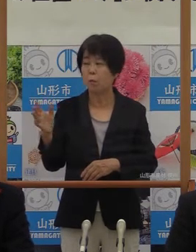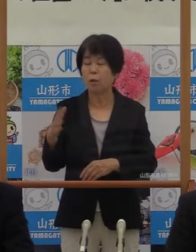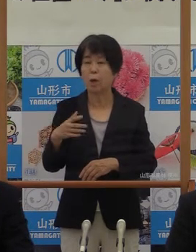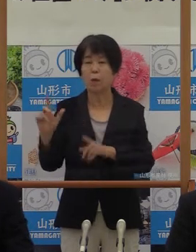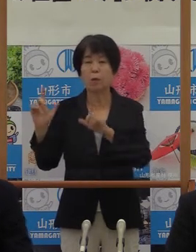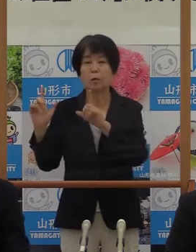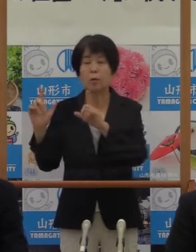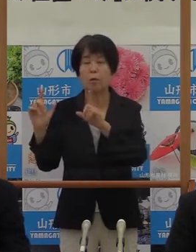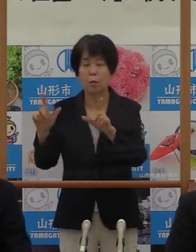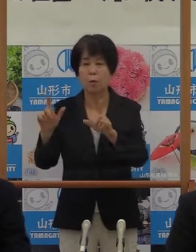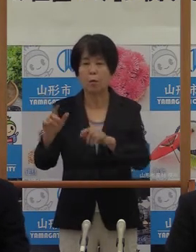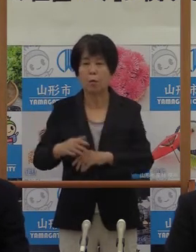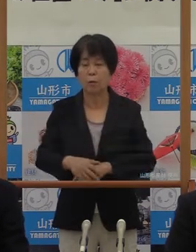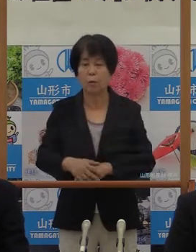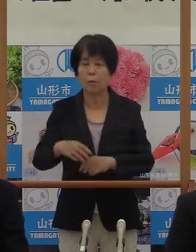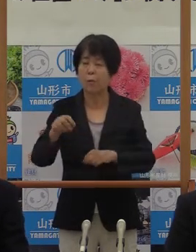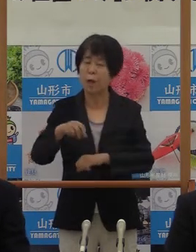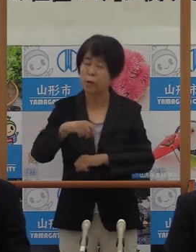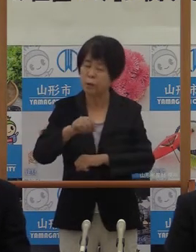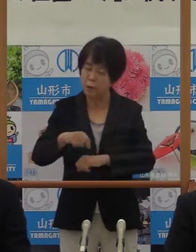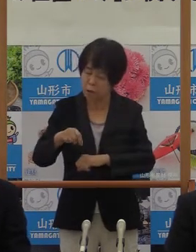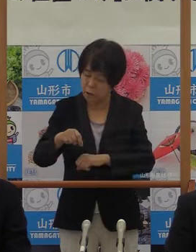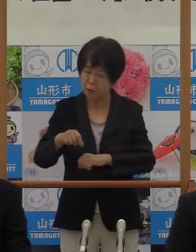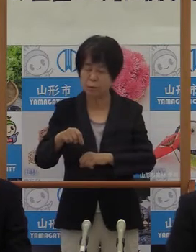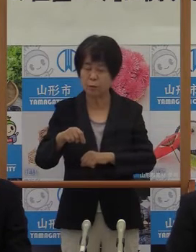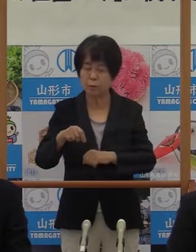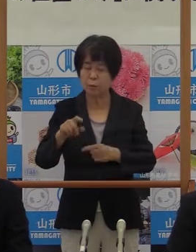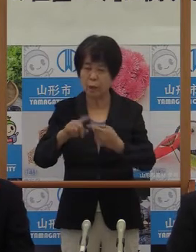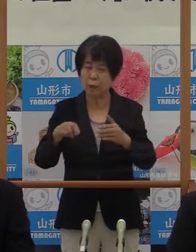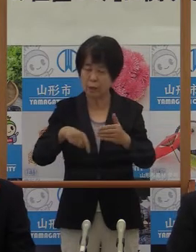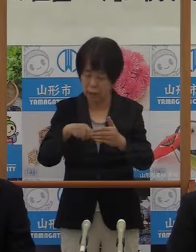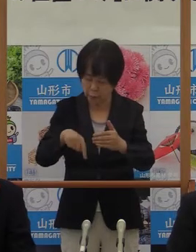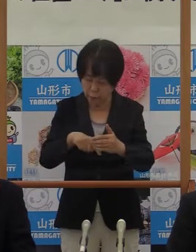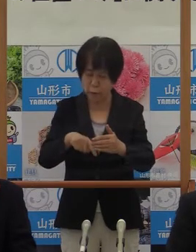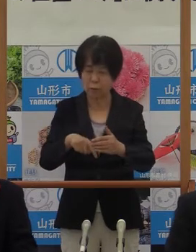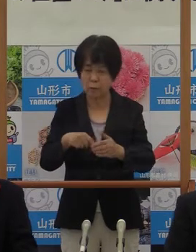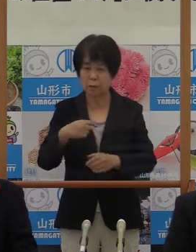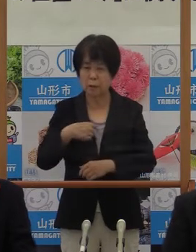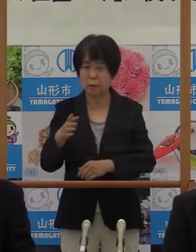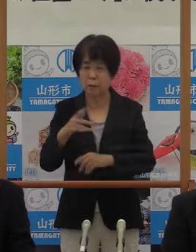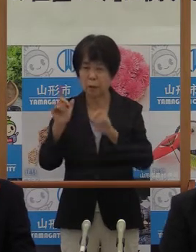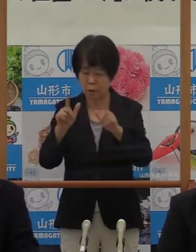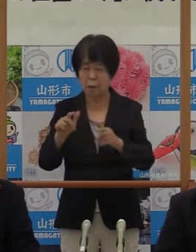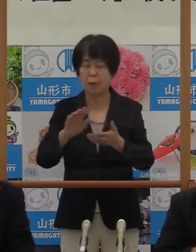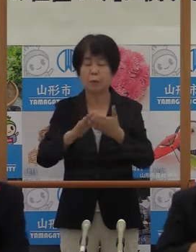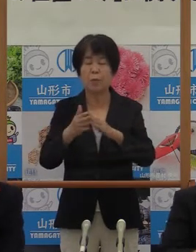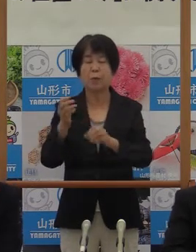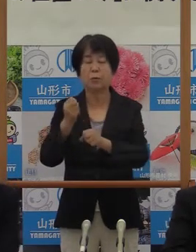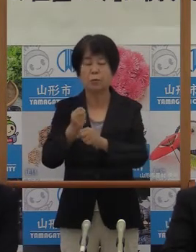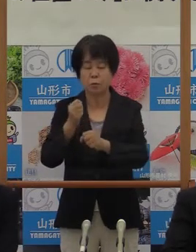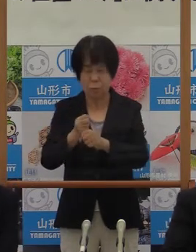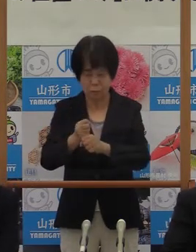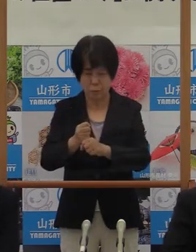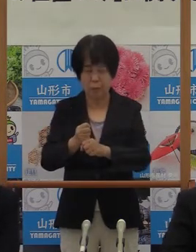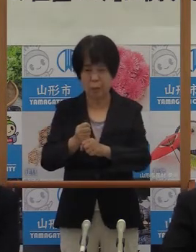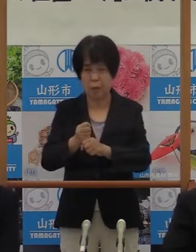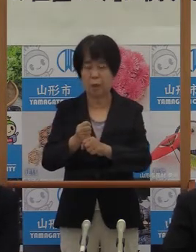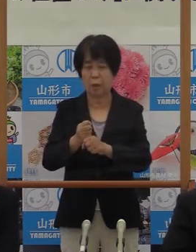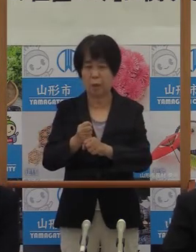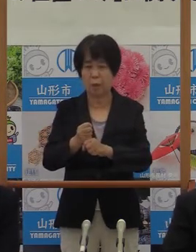はい、それでは事務的な点でございますので、私からお答えします。まちづくり政策部長の渡辺でございます